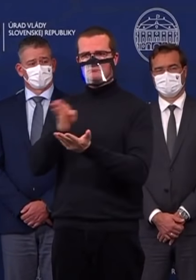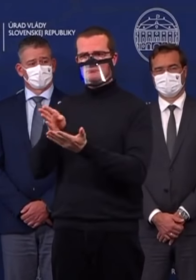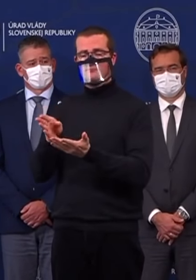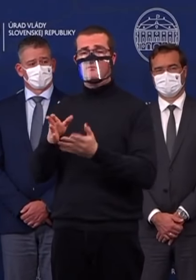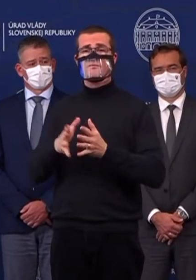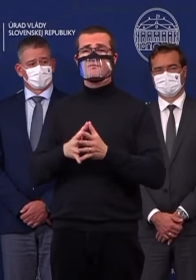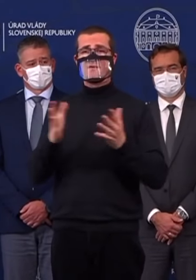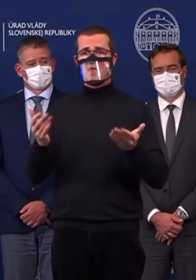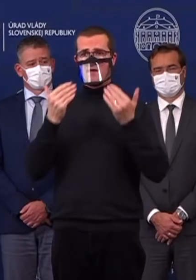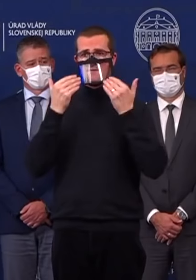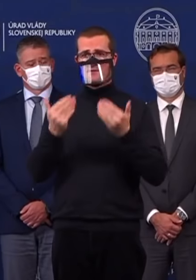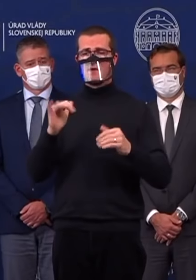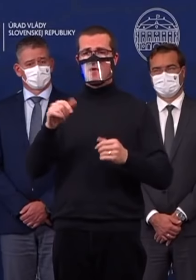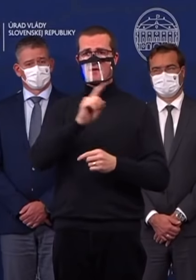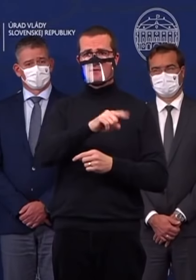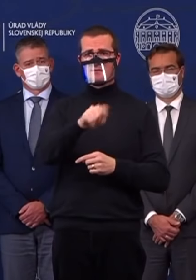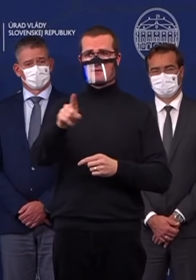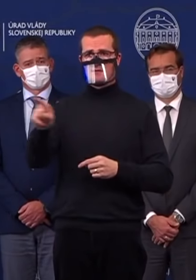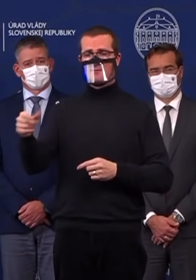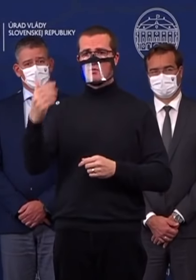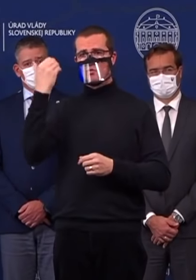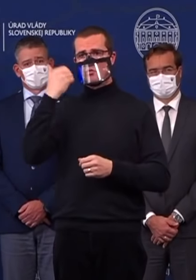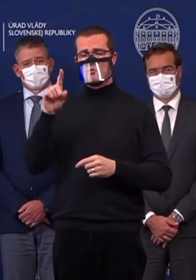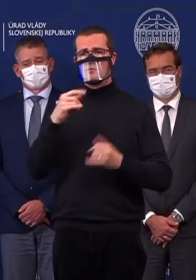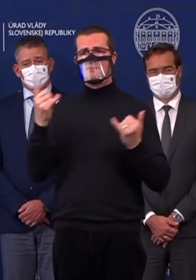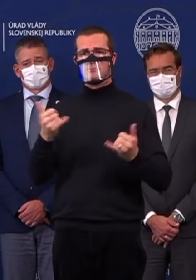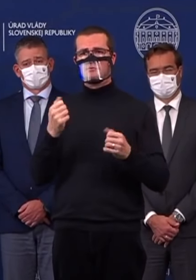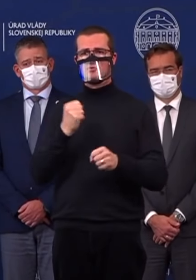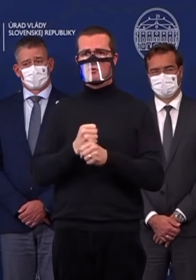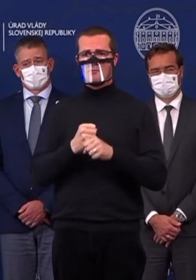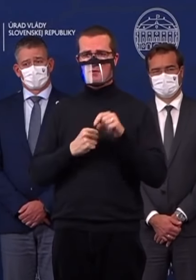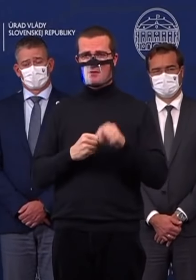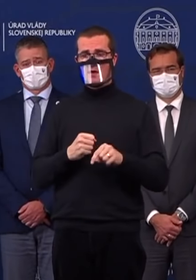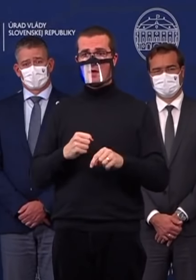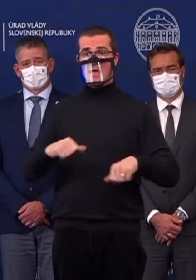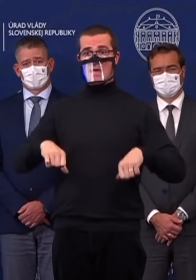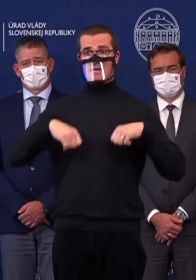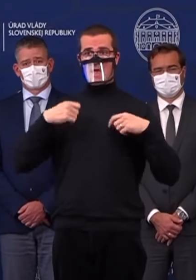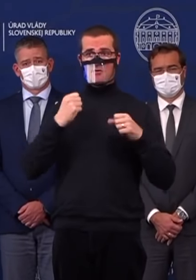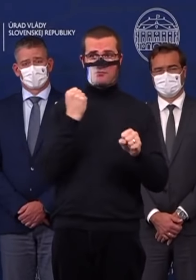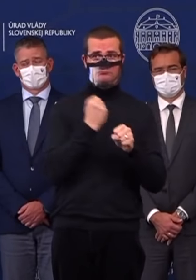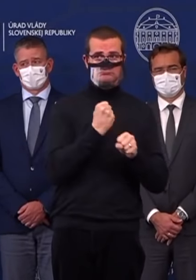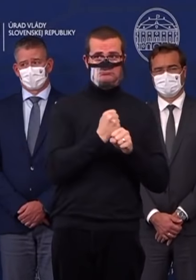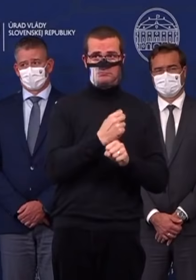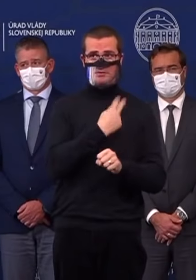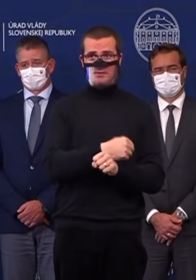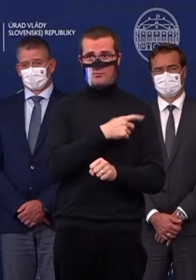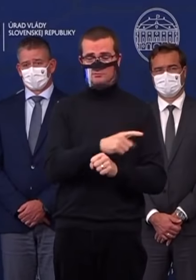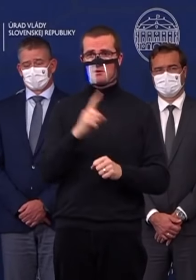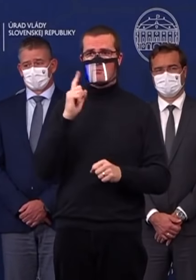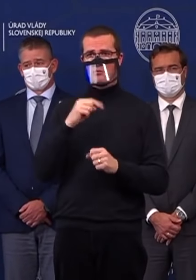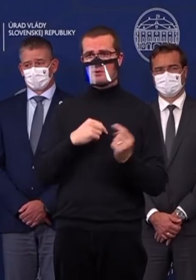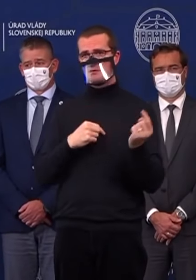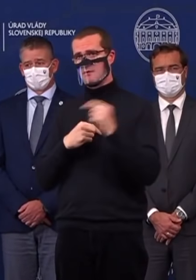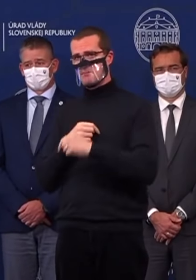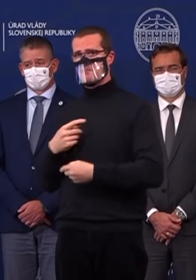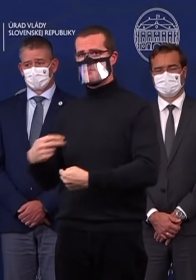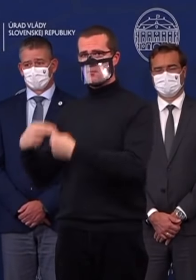Veľká vďaka aj tým ľuďom, ktorí to bežne robili tak, že do obeda mali šichtu v nemocnici a po obede prichádzali